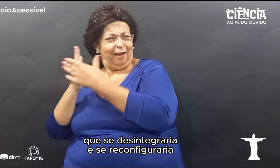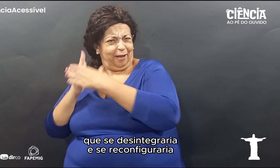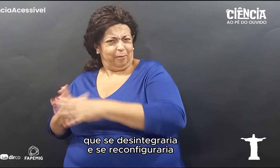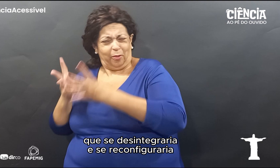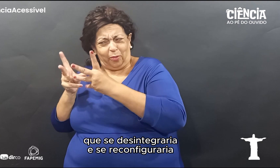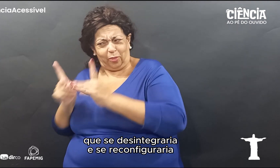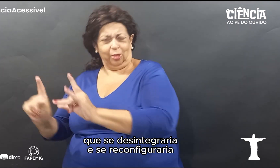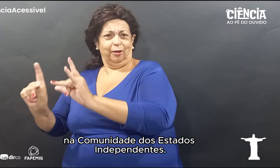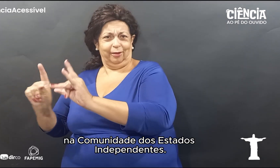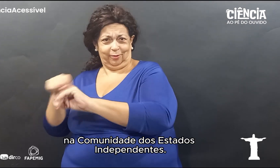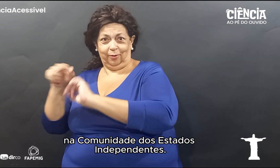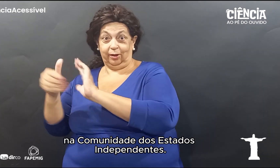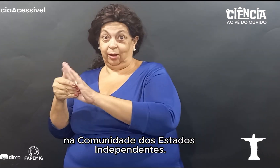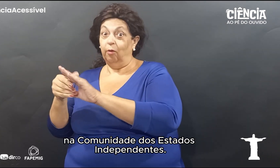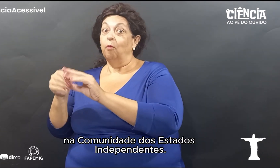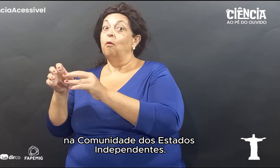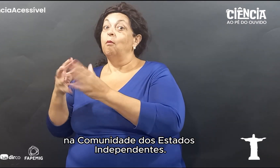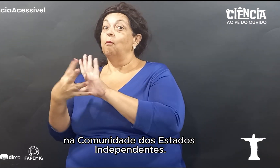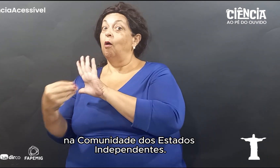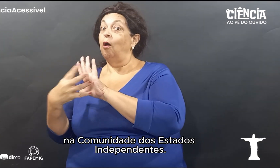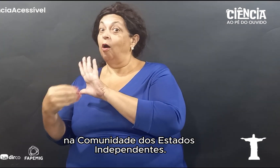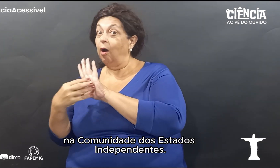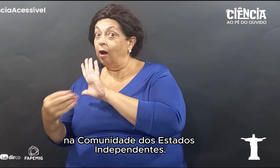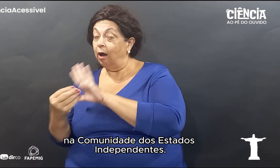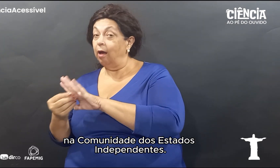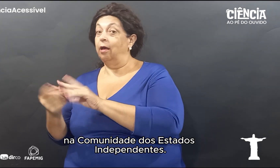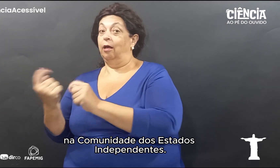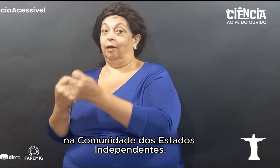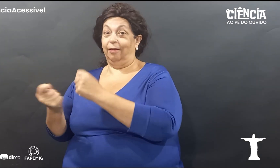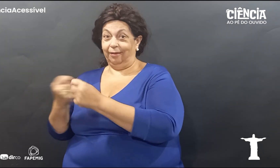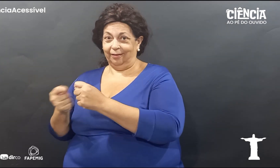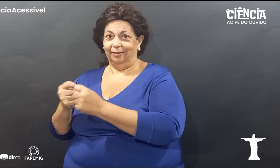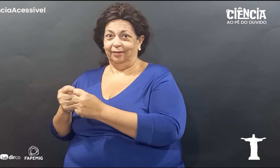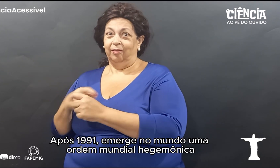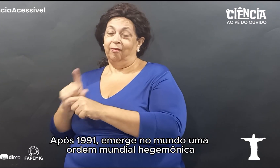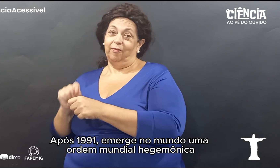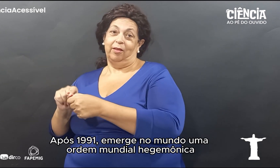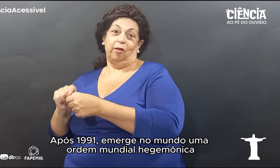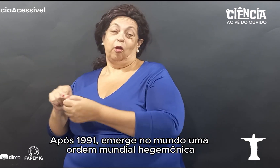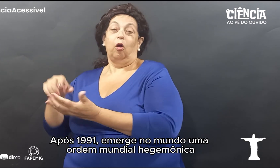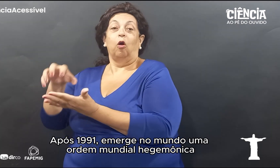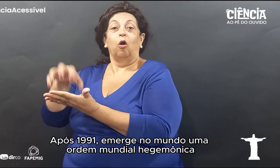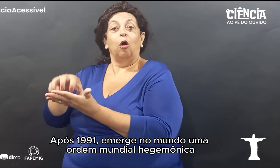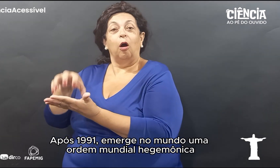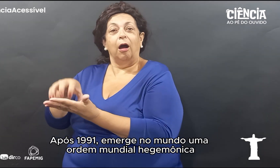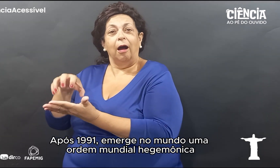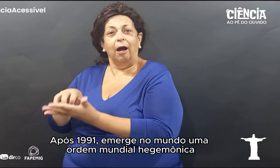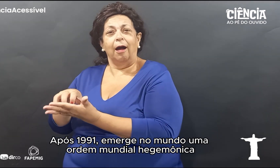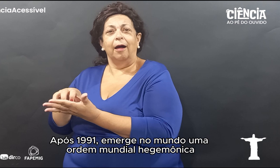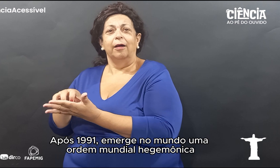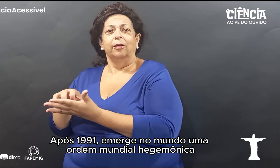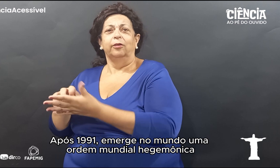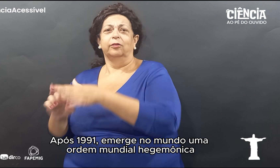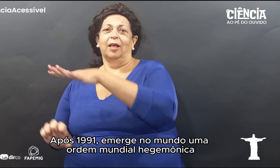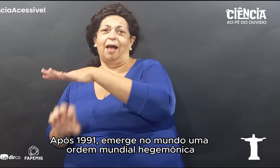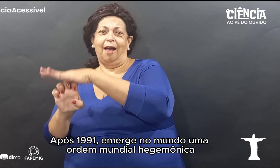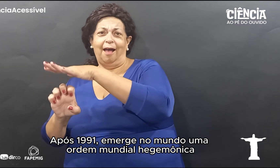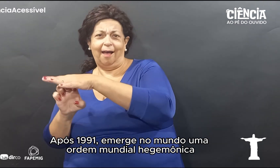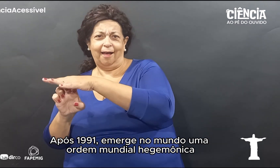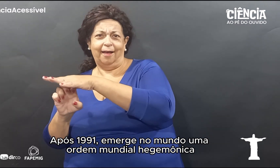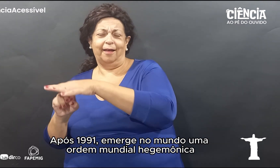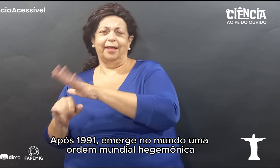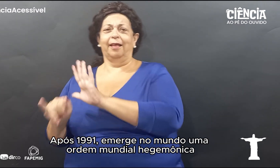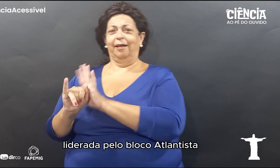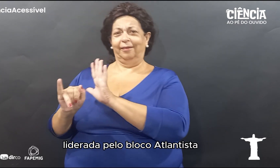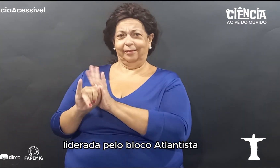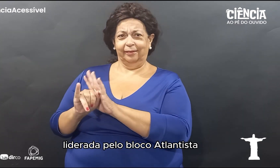se reconfiguraria na Comunidade dos Estados Independentes. Após 1991, emerge no mundo uma ordem